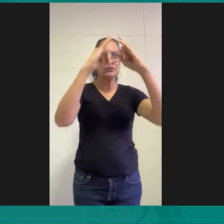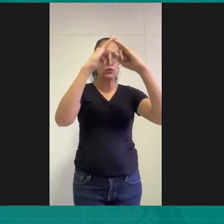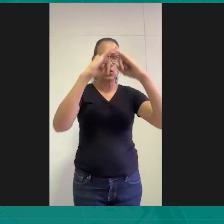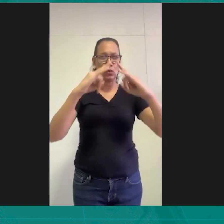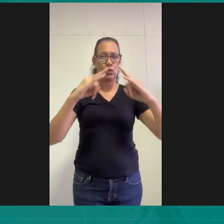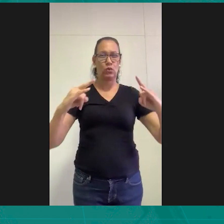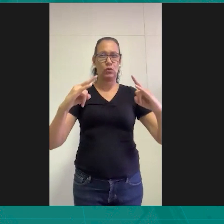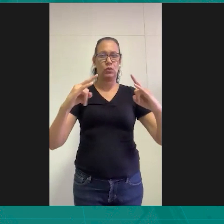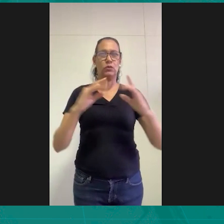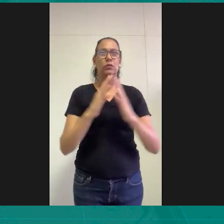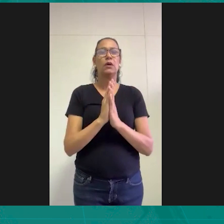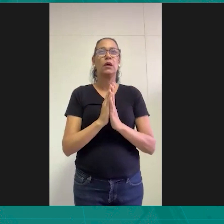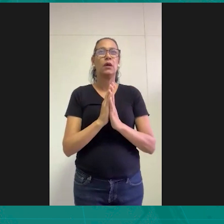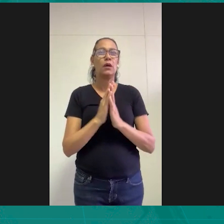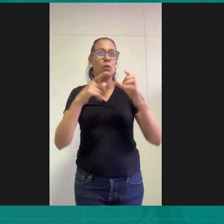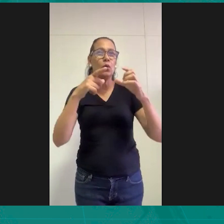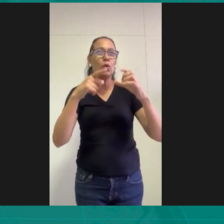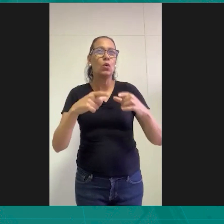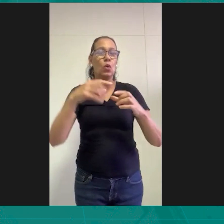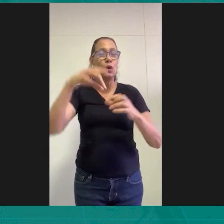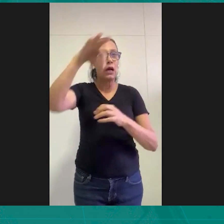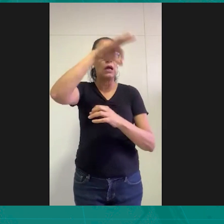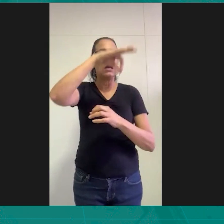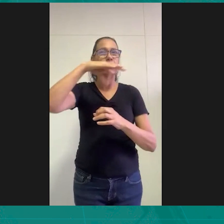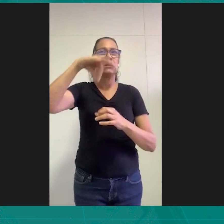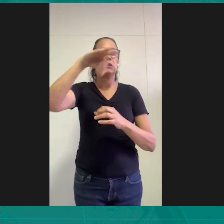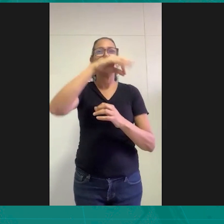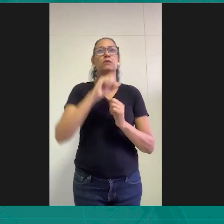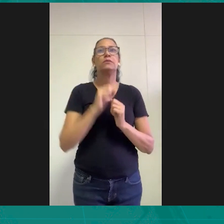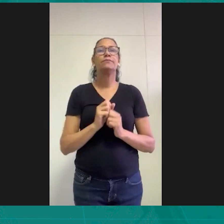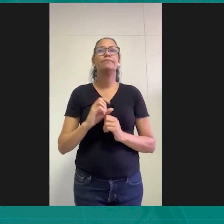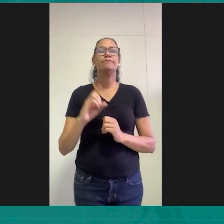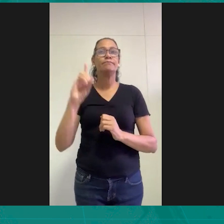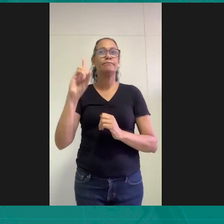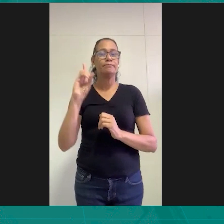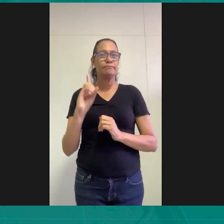vocês, Deuteronômio 12, versículo 5.